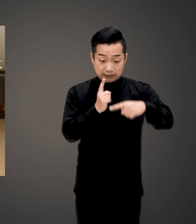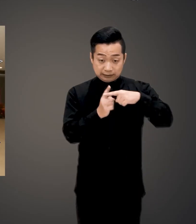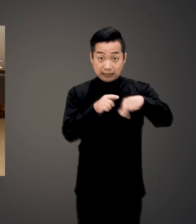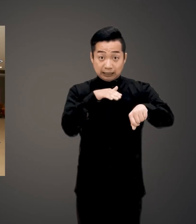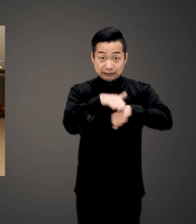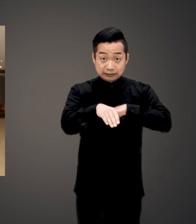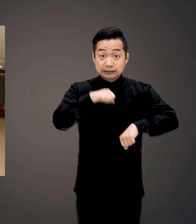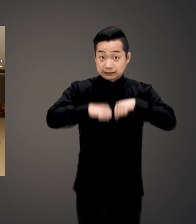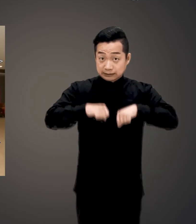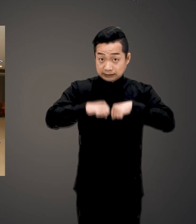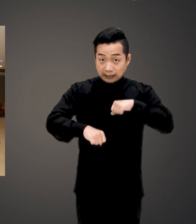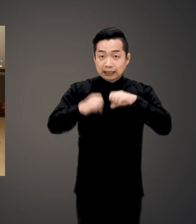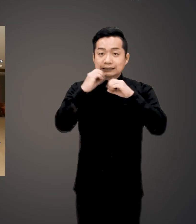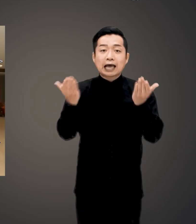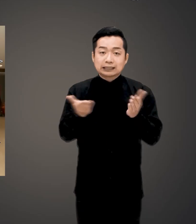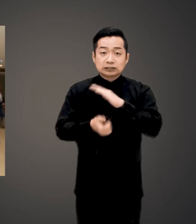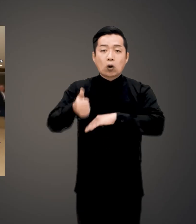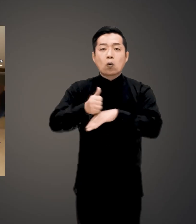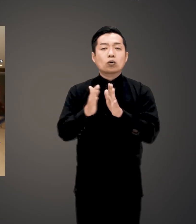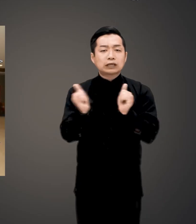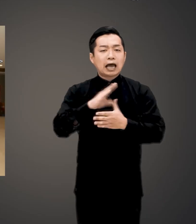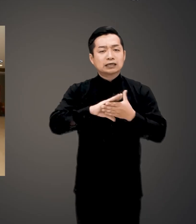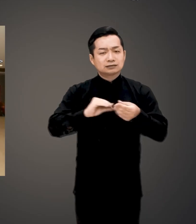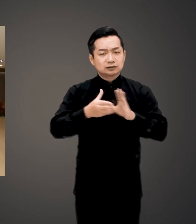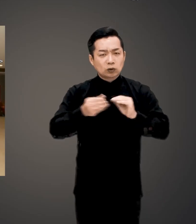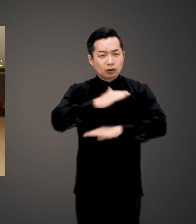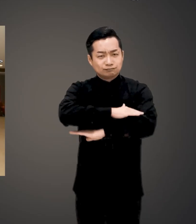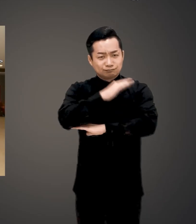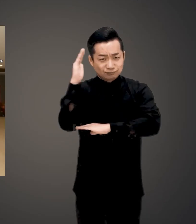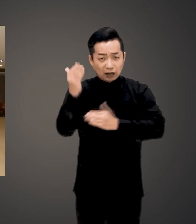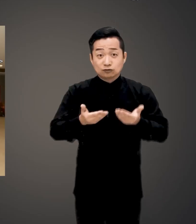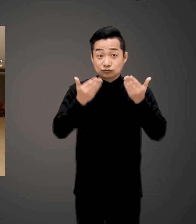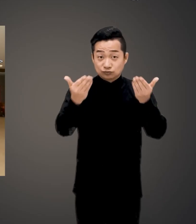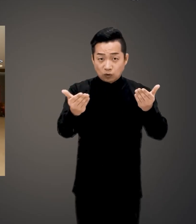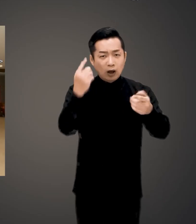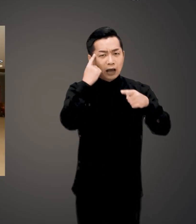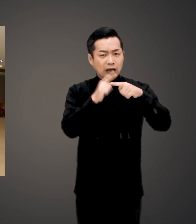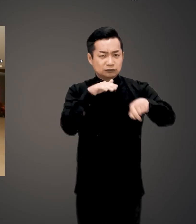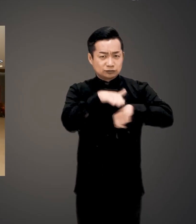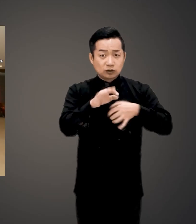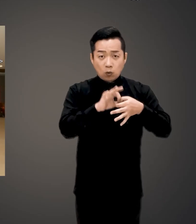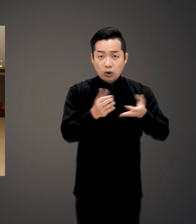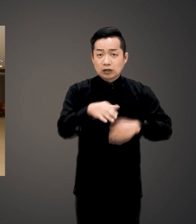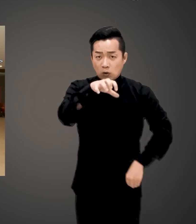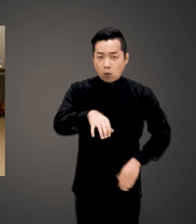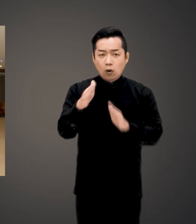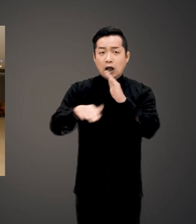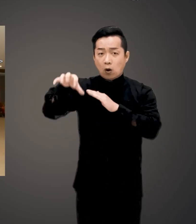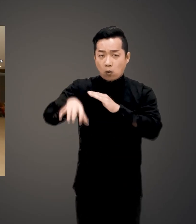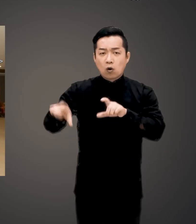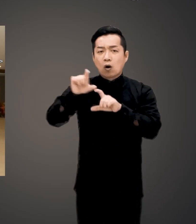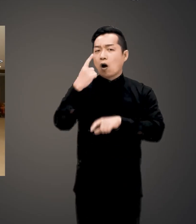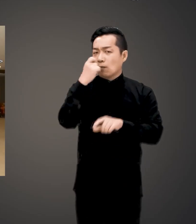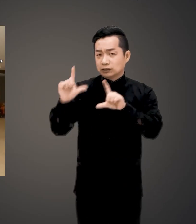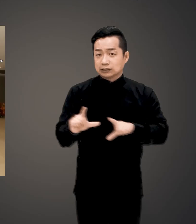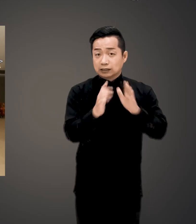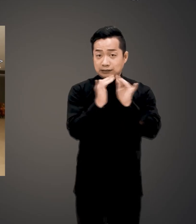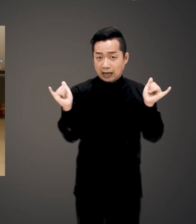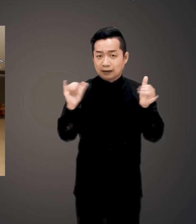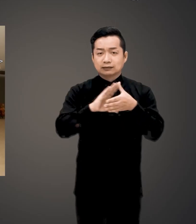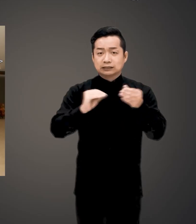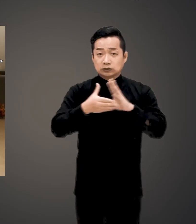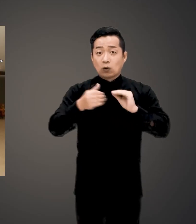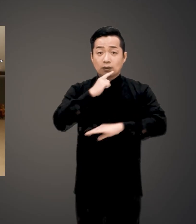Einstellung innovative Projekte umgesetzt haben. Im schulischen Bereich, im Bildungsbereich. Übrigens auch, wie Optimismus